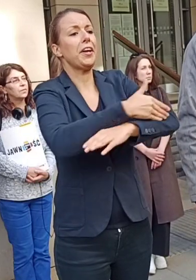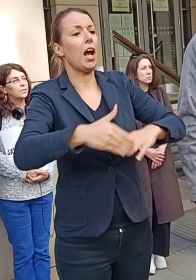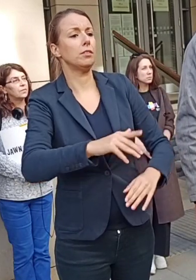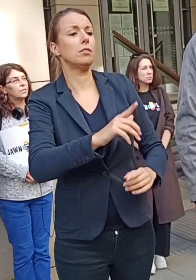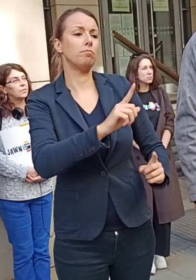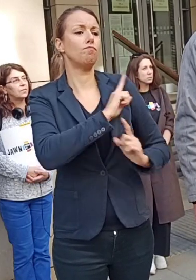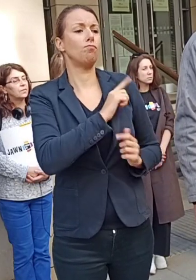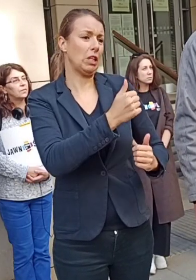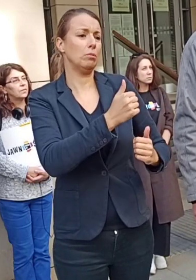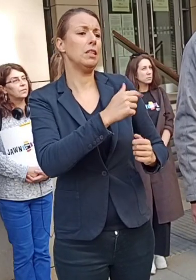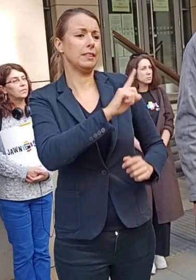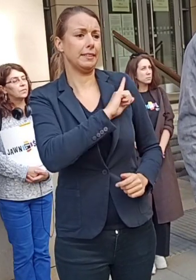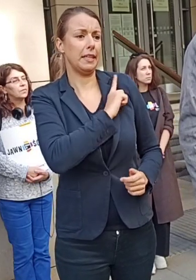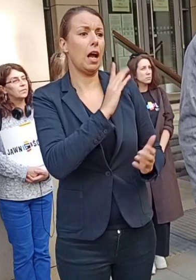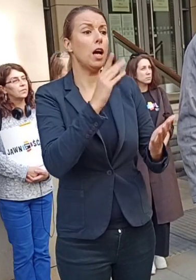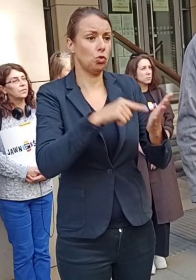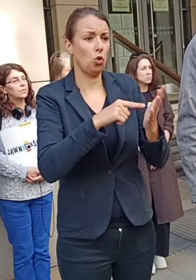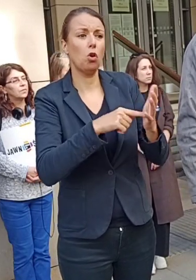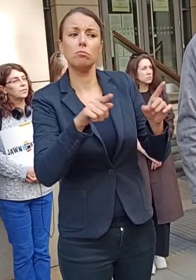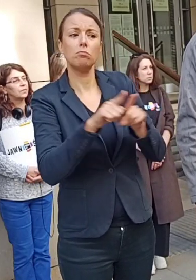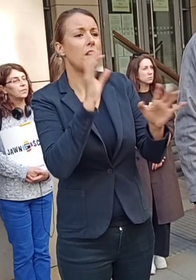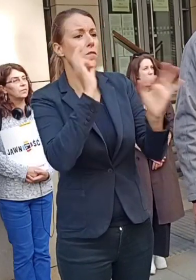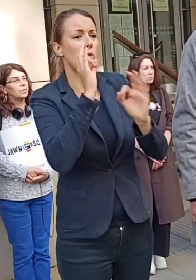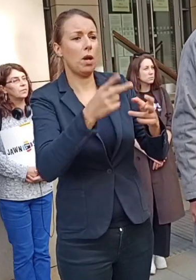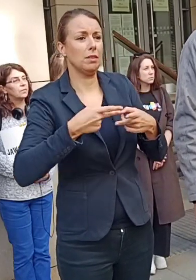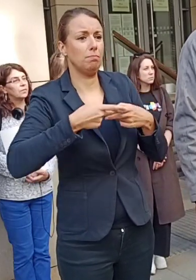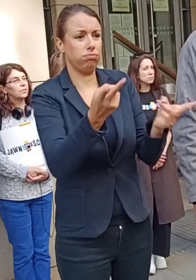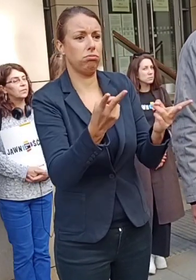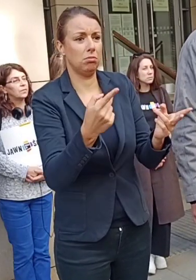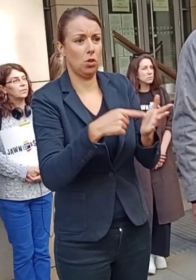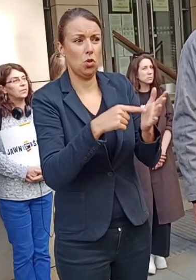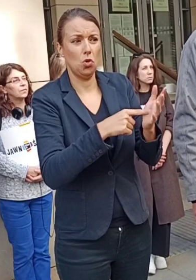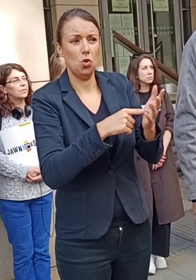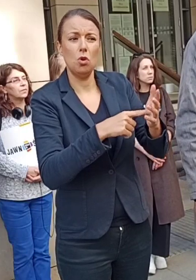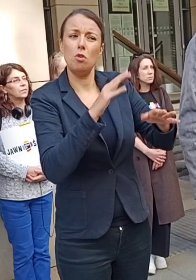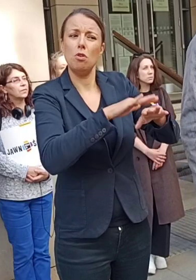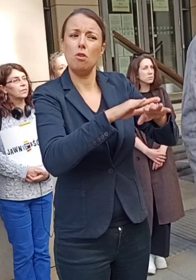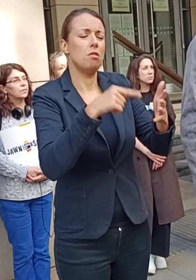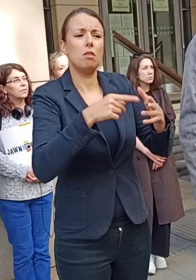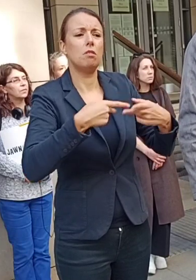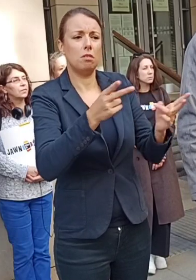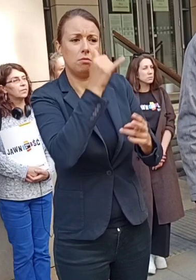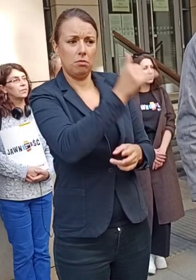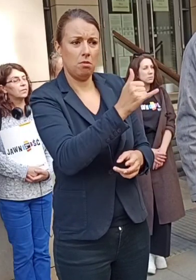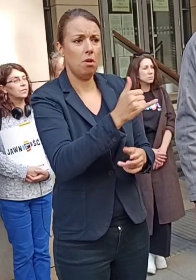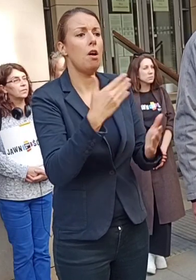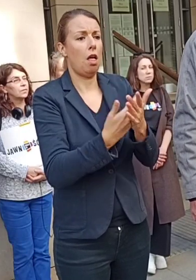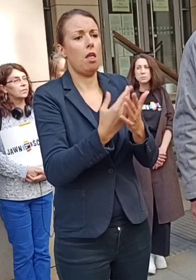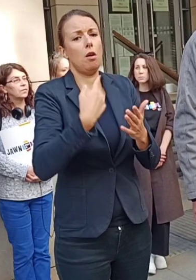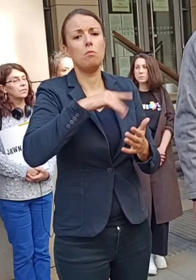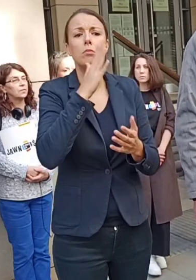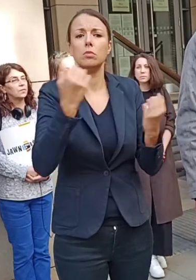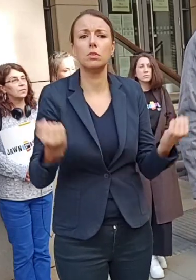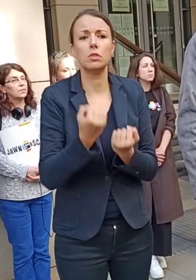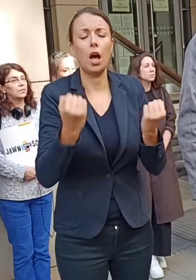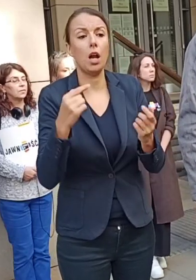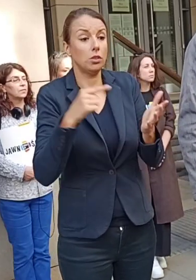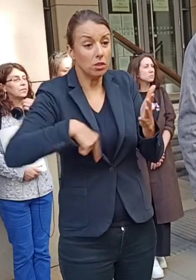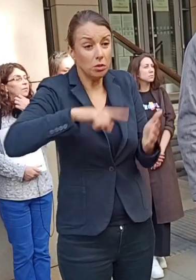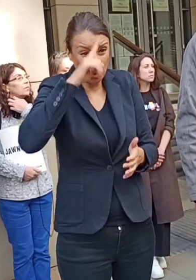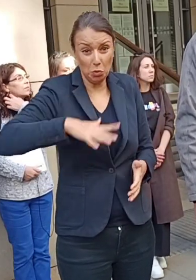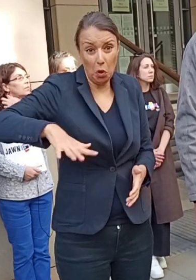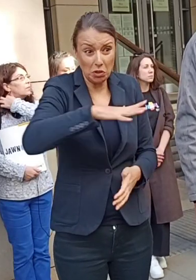jawności w Polsce i będziemy to przed sądami próbowali doprowadzić do tego, żeby zostało uznane, że jednak jako społeczeństwo, mimo tych obostrzeń, mamy prawo do